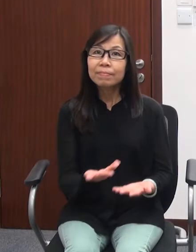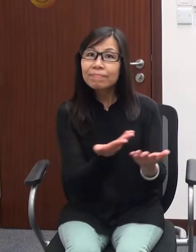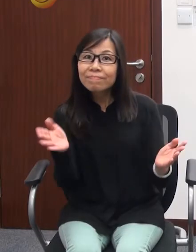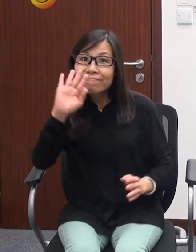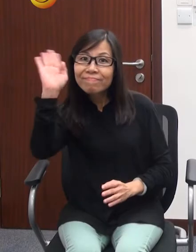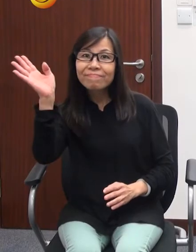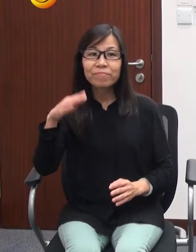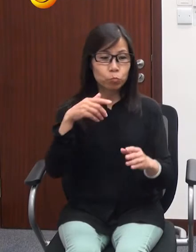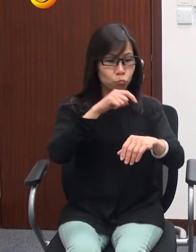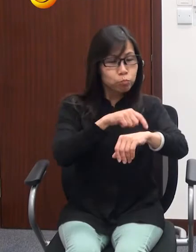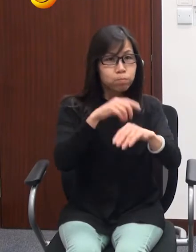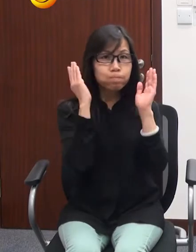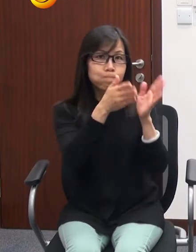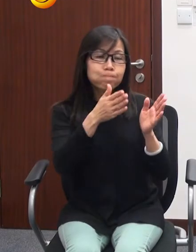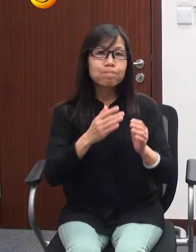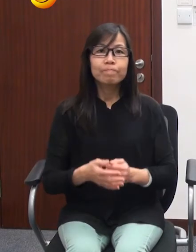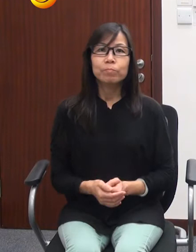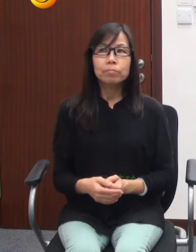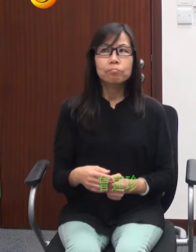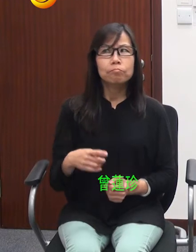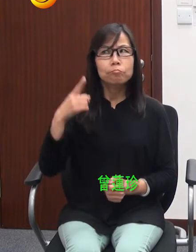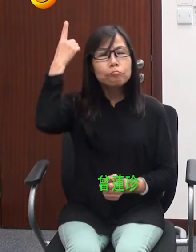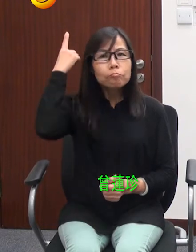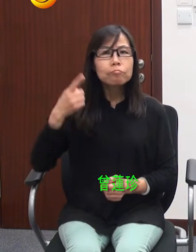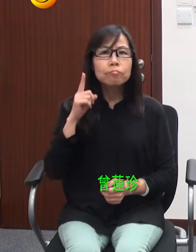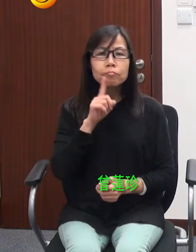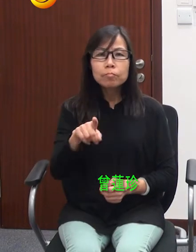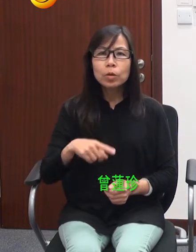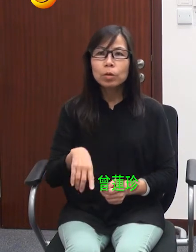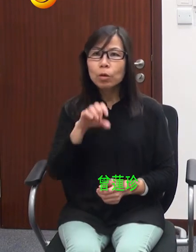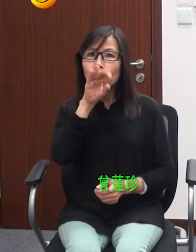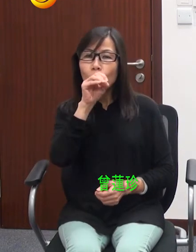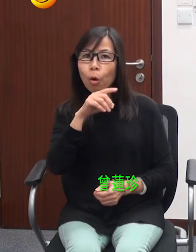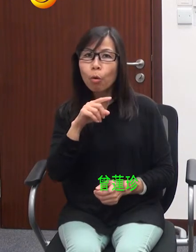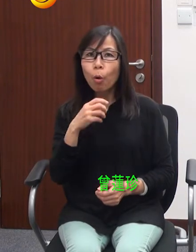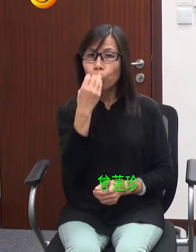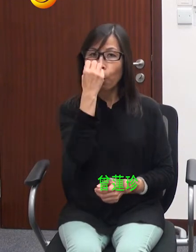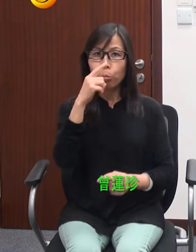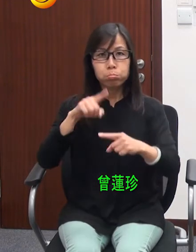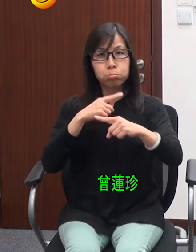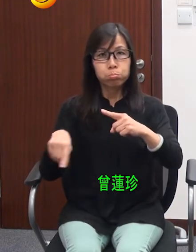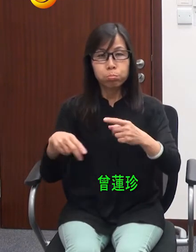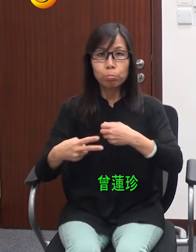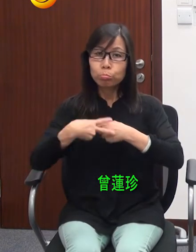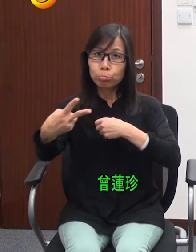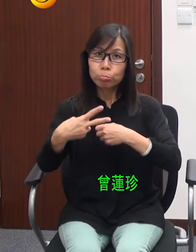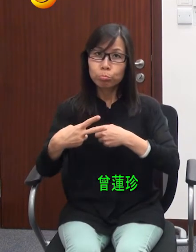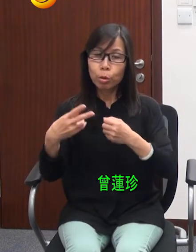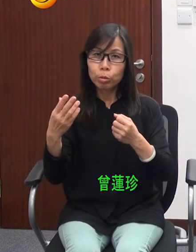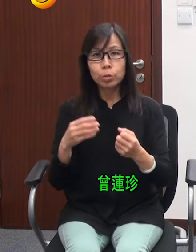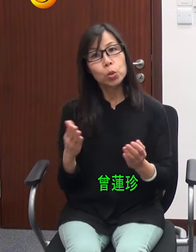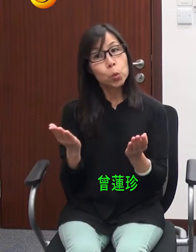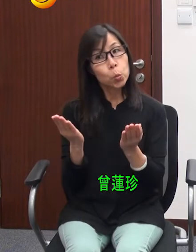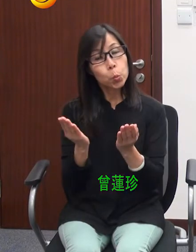大家好，又是向左望的节目时间了。上个礼拜我们都提过关于港大的副校长任命风波，今